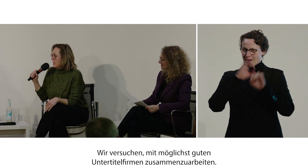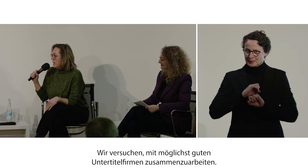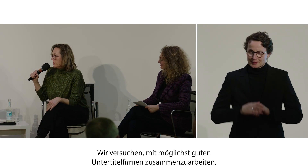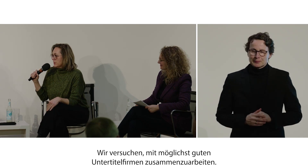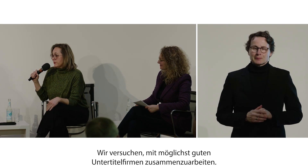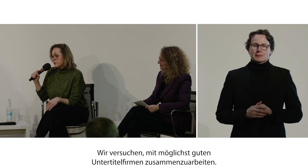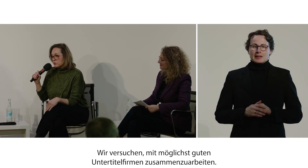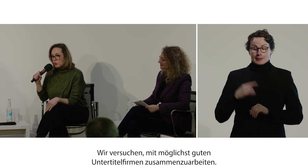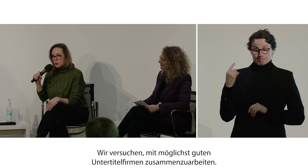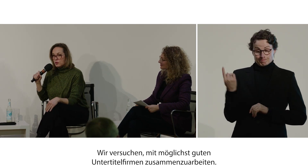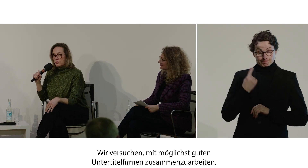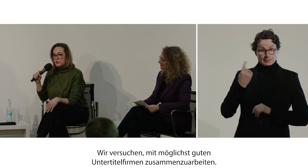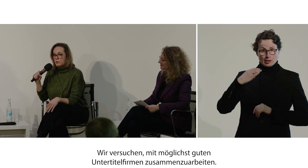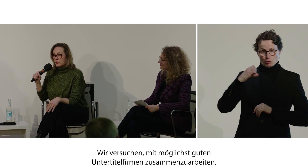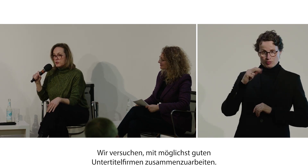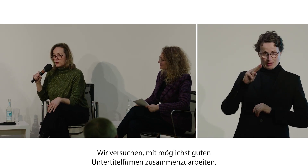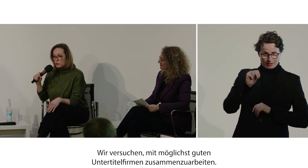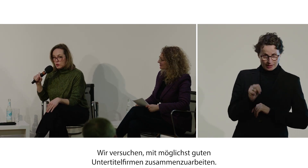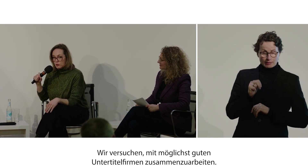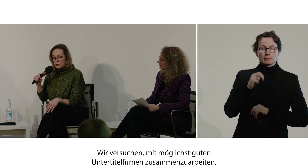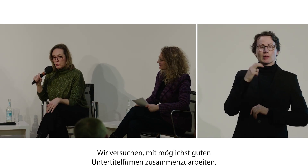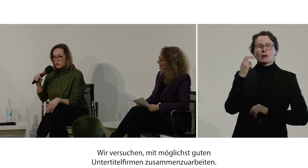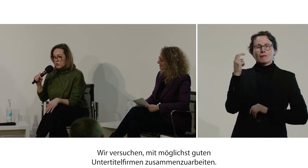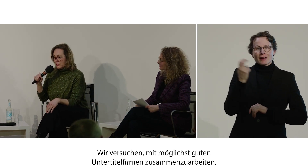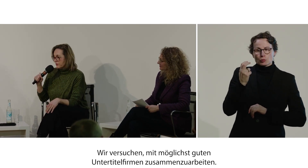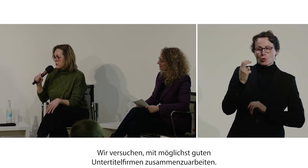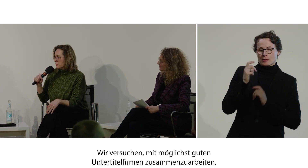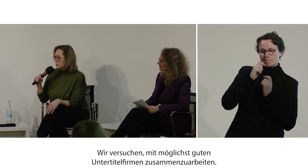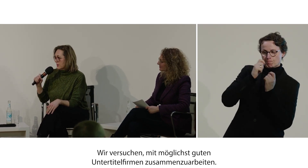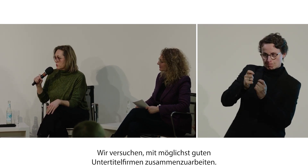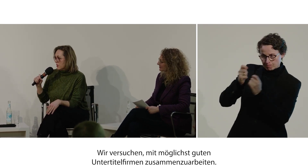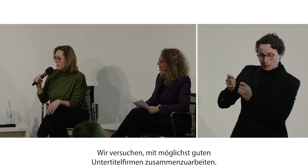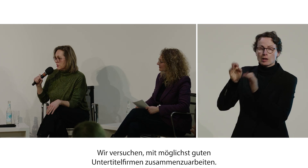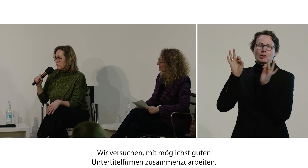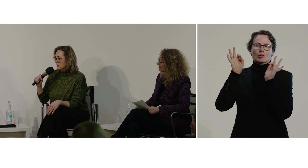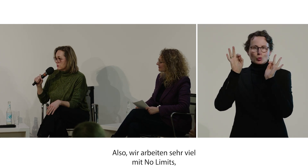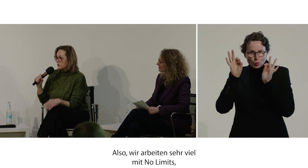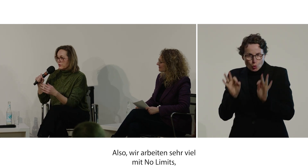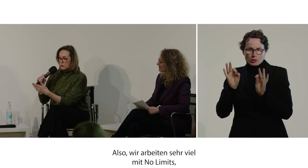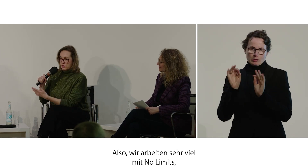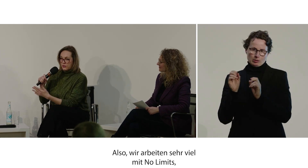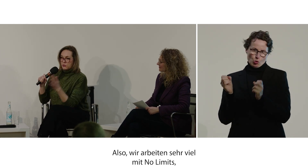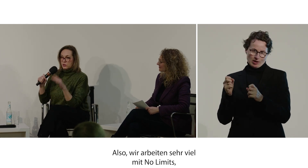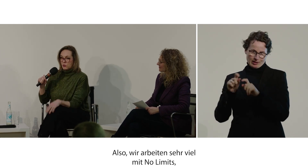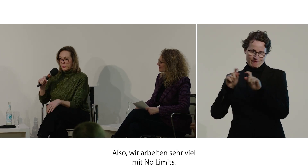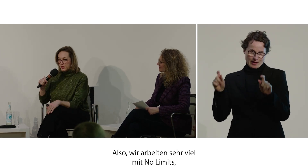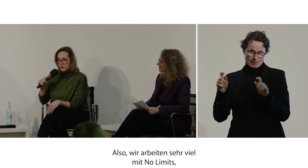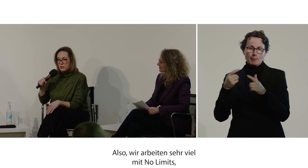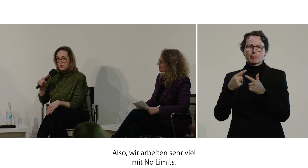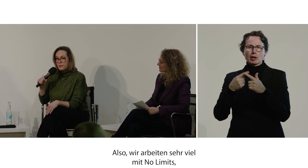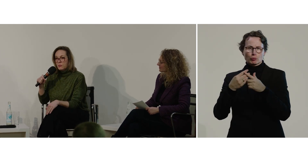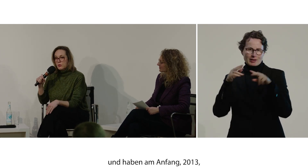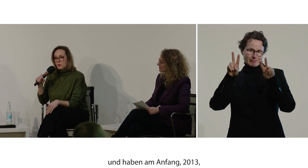Wir arbeiten, wir versuchen mit möglichst guten Untertitelfirmen zusammenzuarbeiten. Also wir arbeiten sehr viel mit No